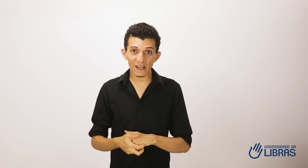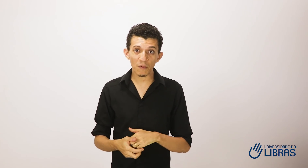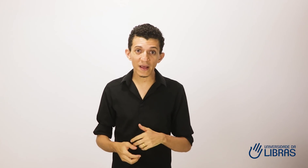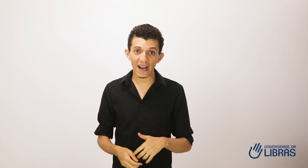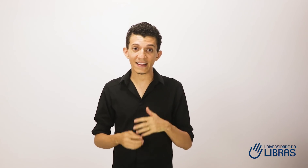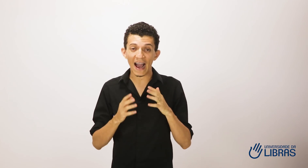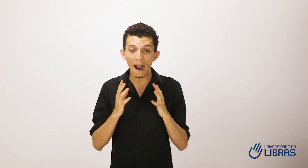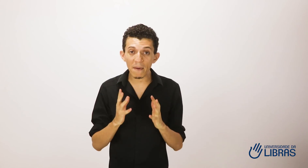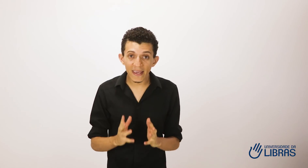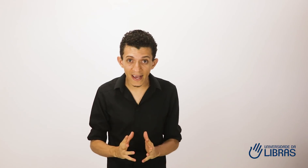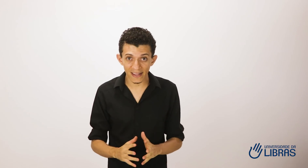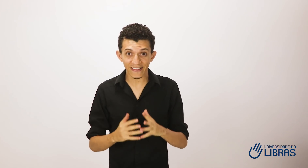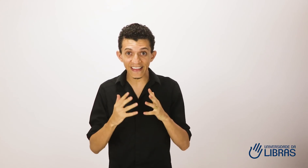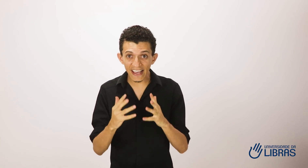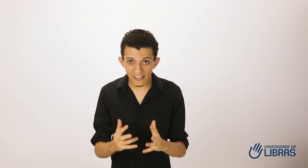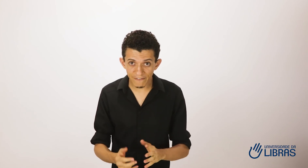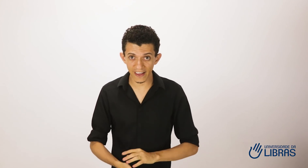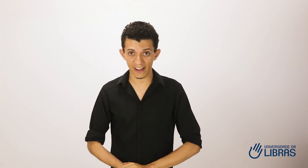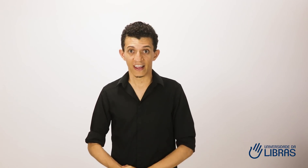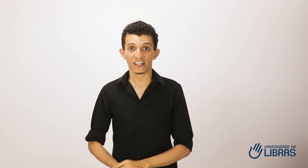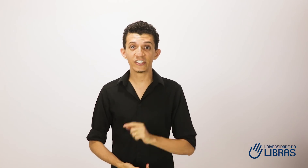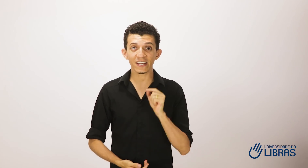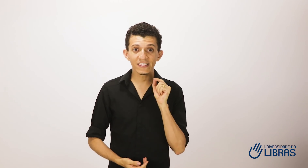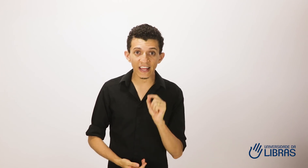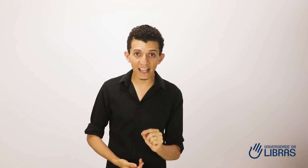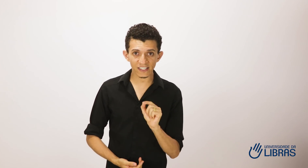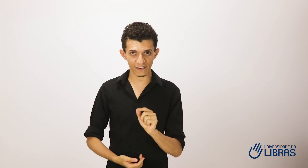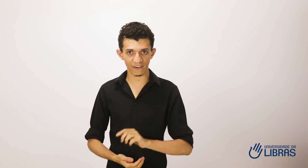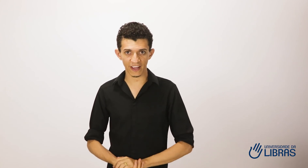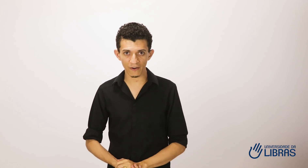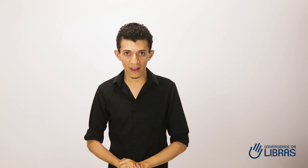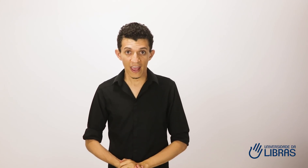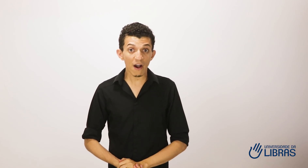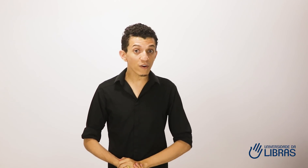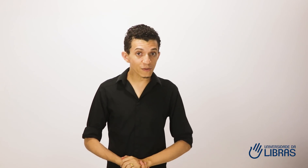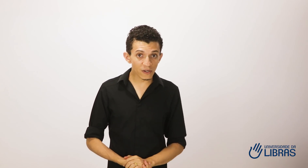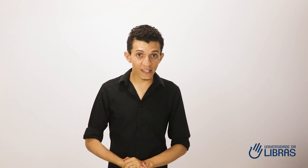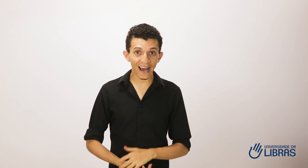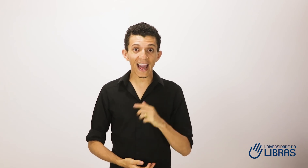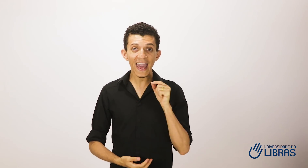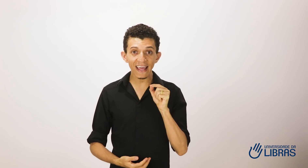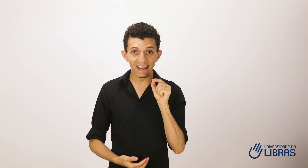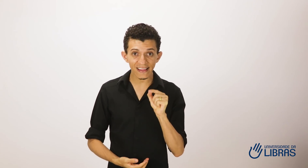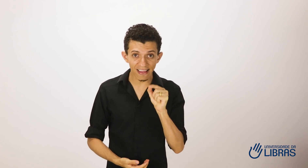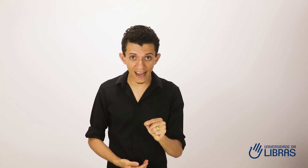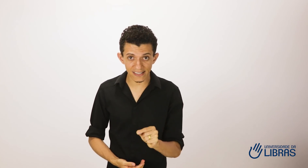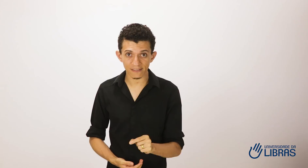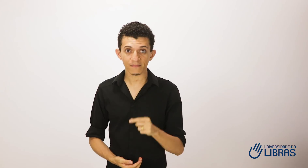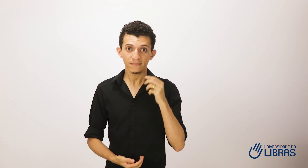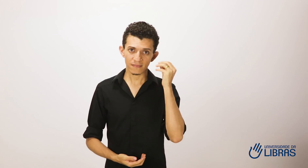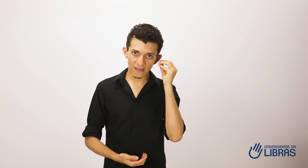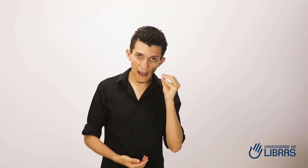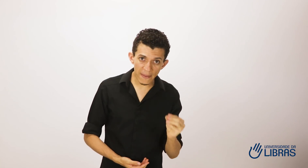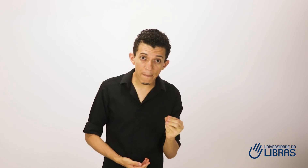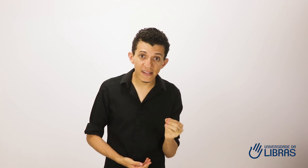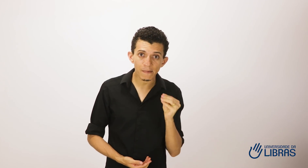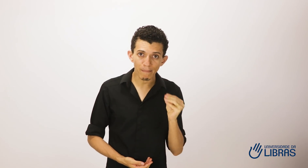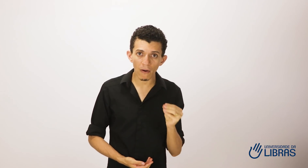ser publicada amanhã, terça-feira, dia 13 de fevereiro, eu vou te mostrar em detalhes a minha